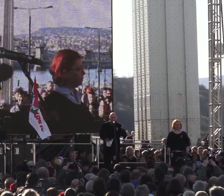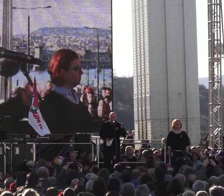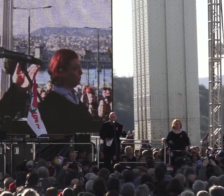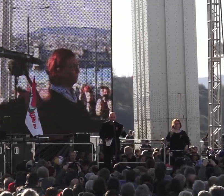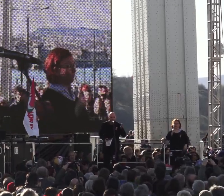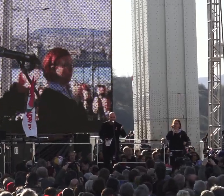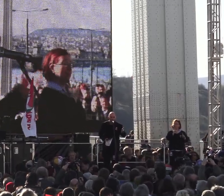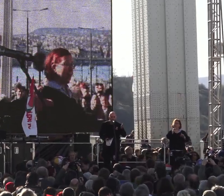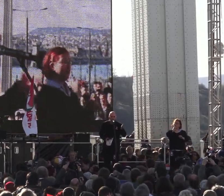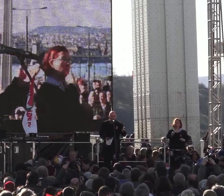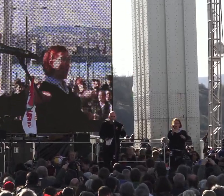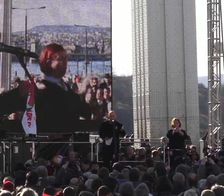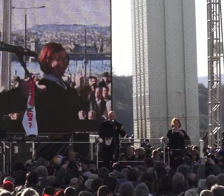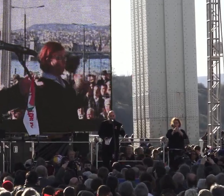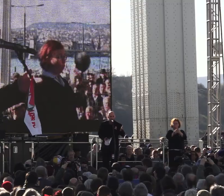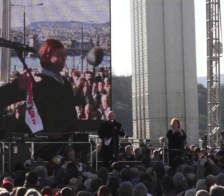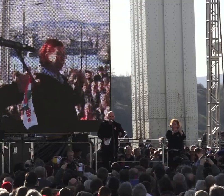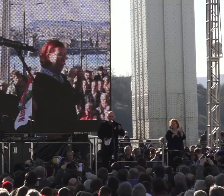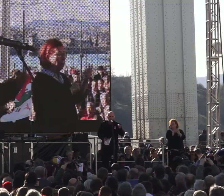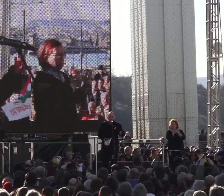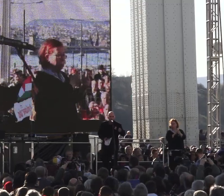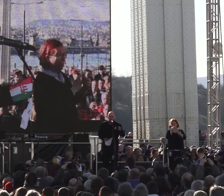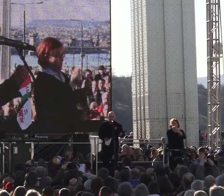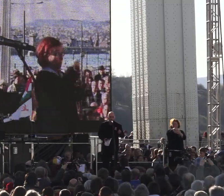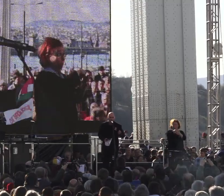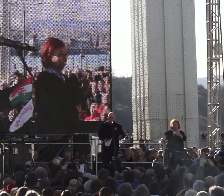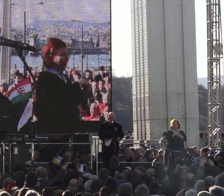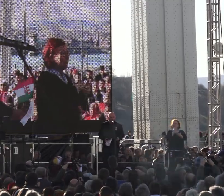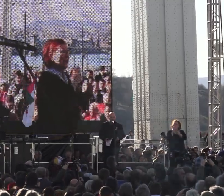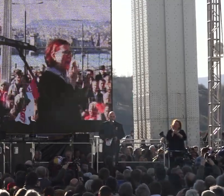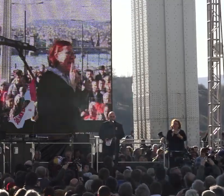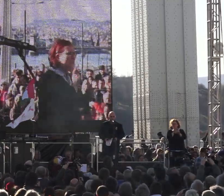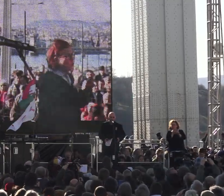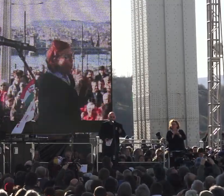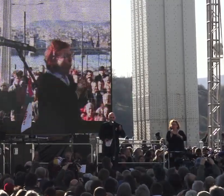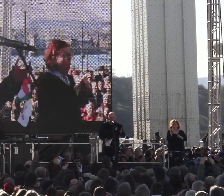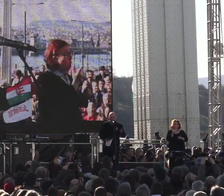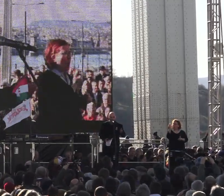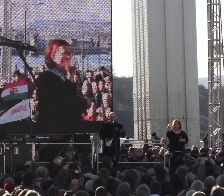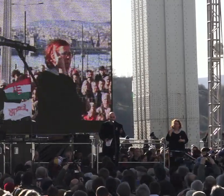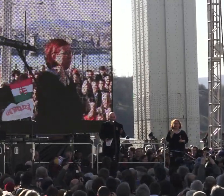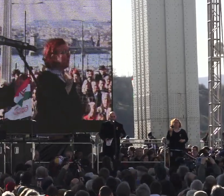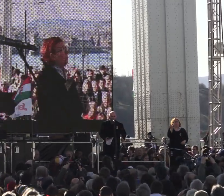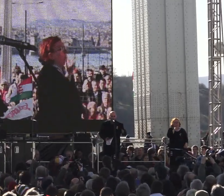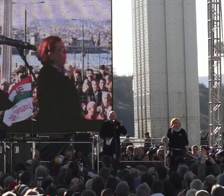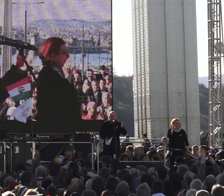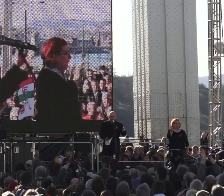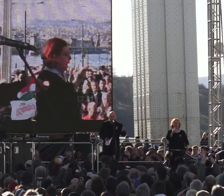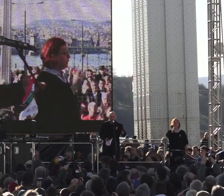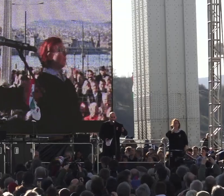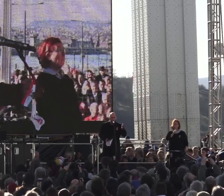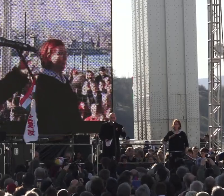Azon kevés magyar ünnepek egyike, azon kevés alkalmak egyike, ami arról szól,